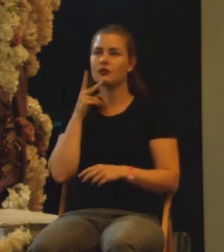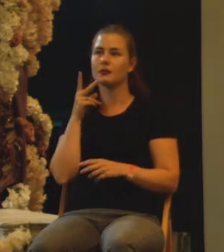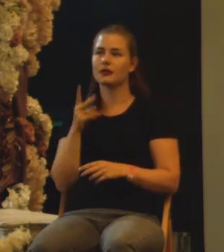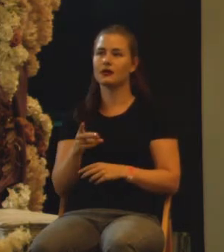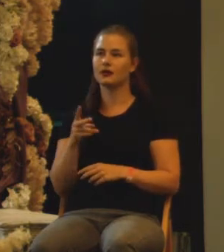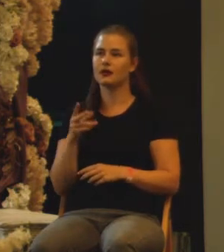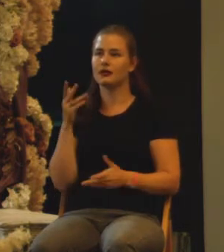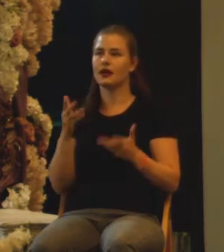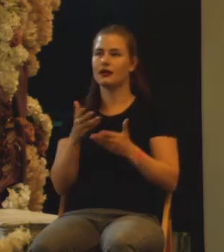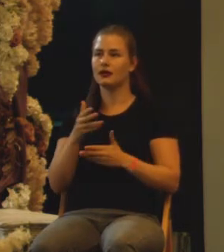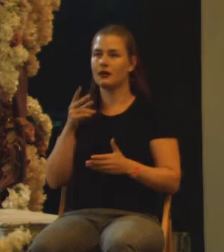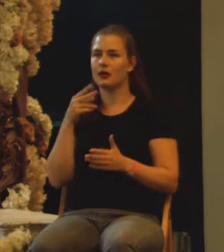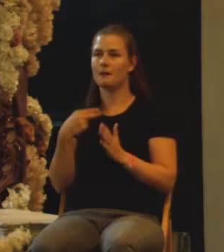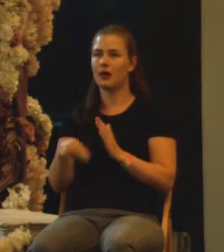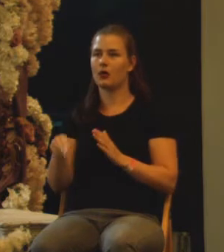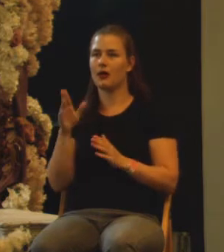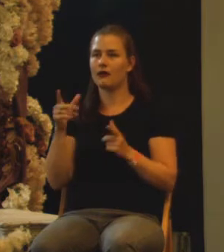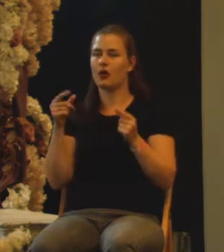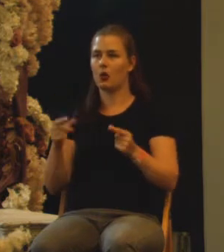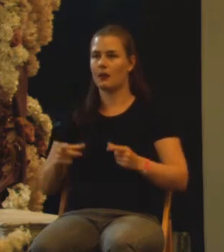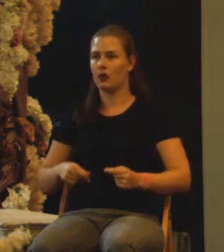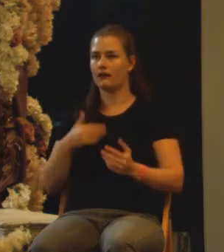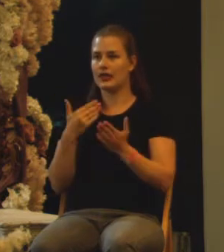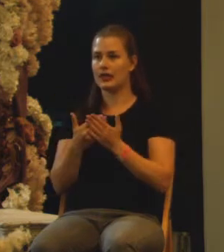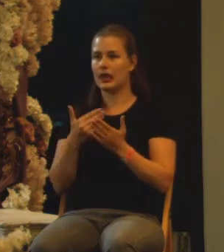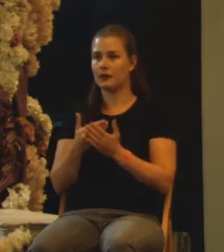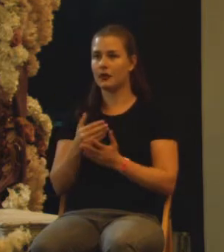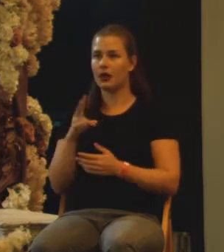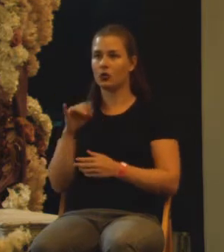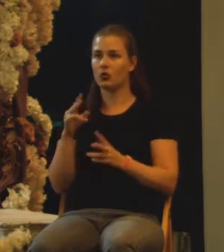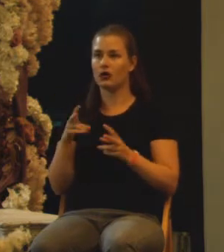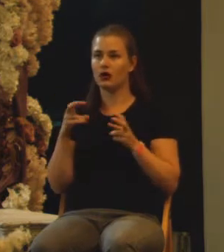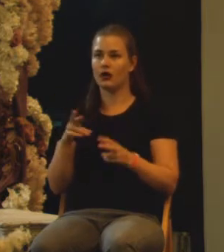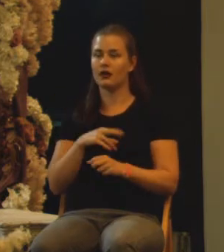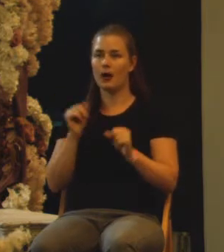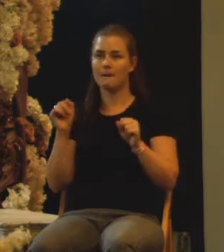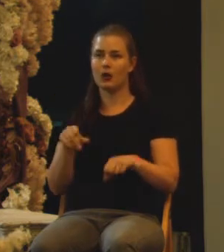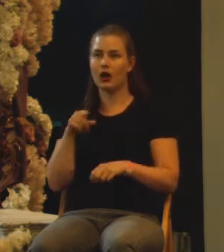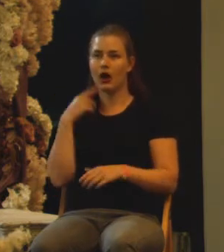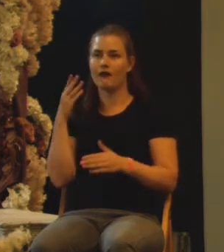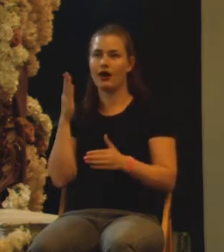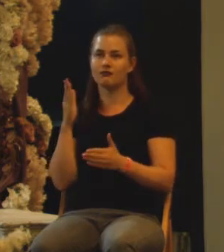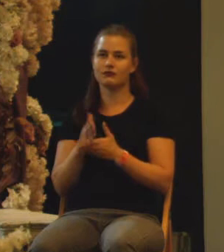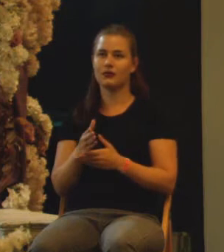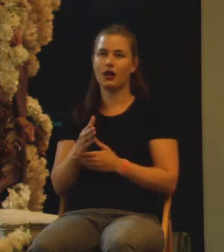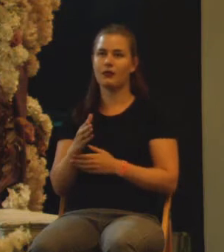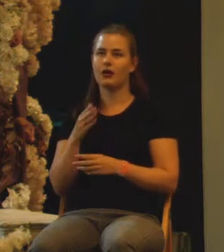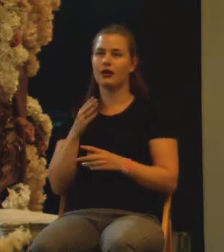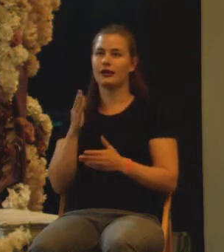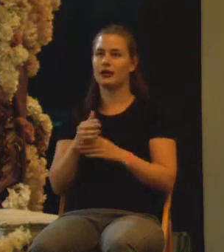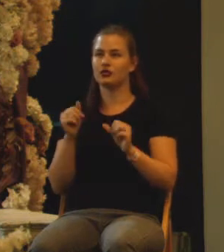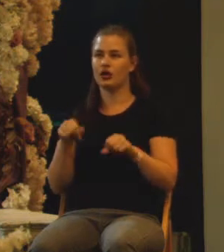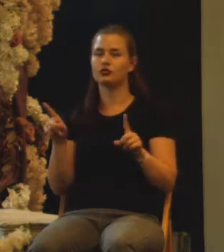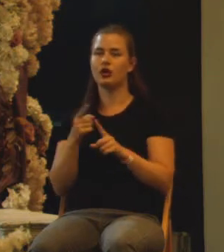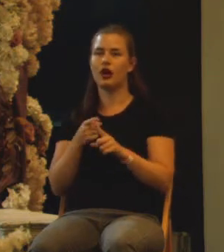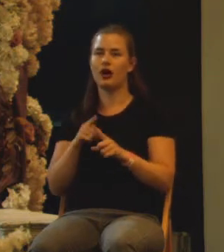мы покупаем мясо в упаковке, например, ну какое-то, я могу говорить открыто, например, эпикур, есть шанс, что это